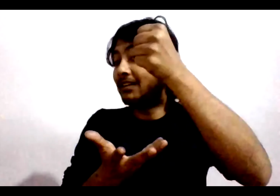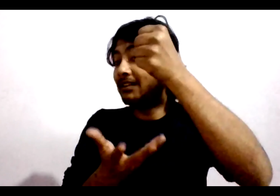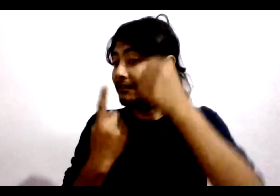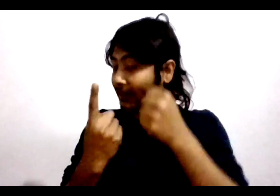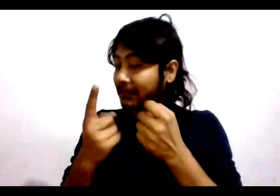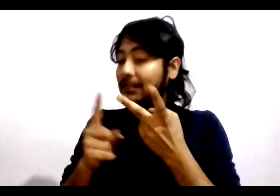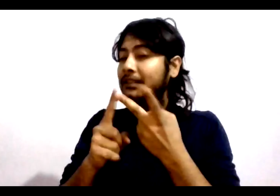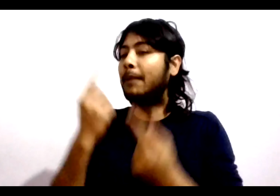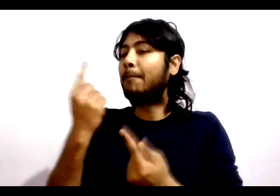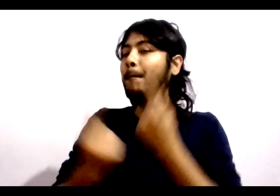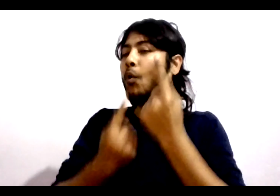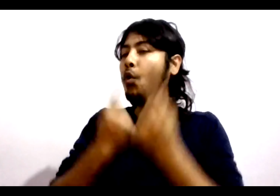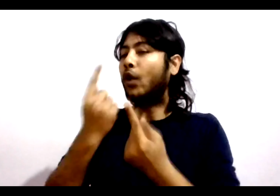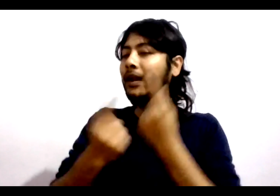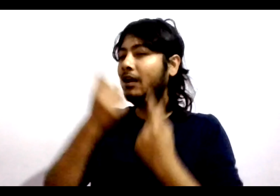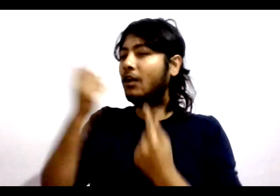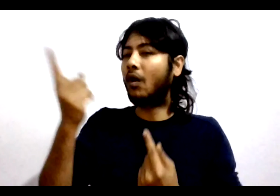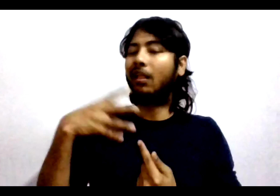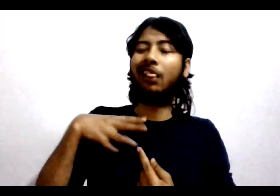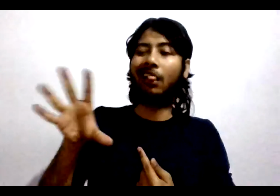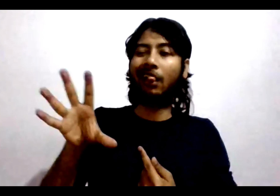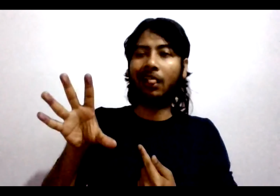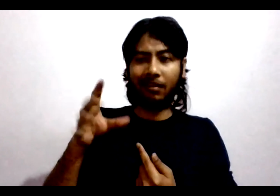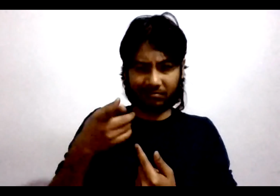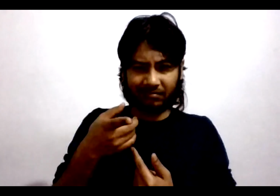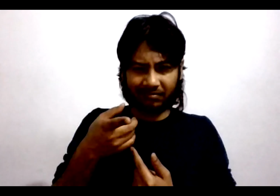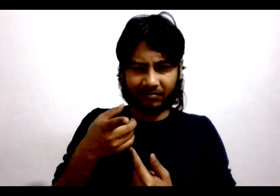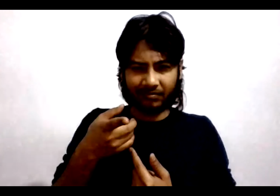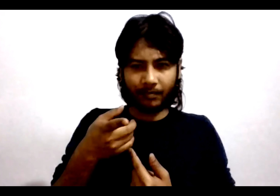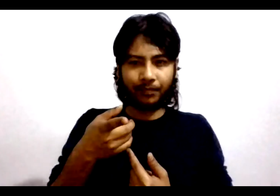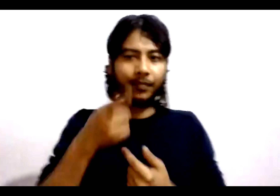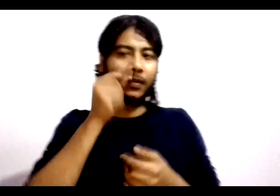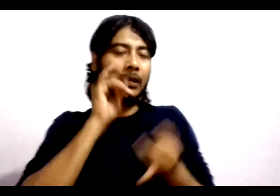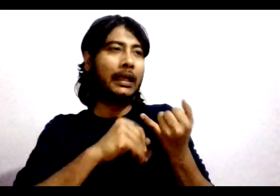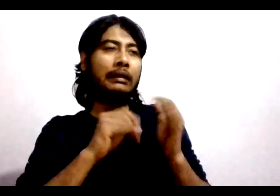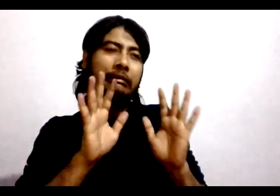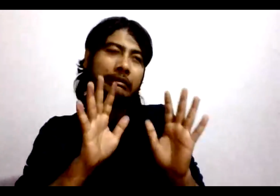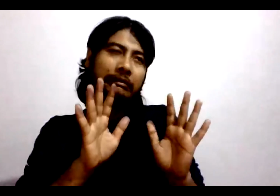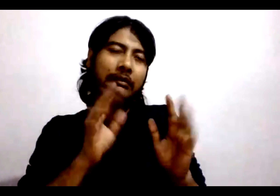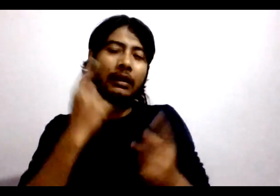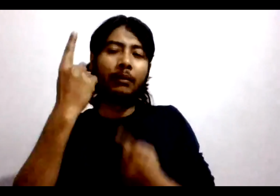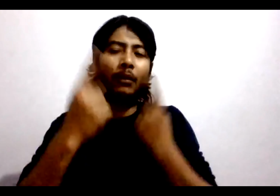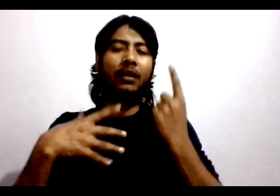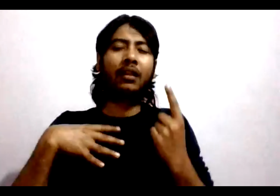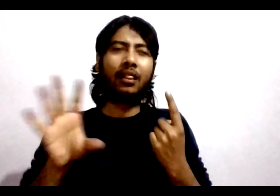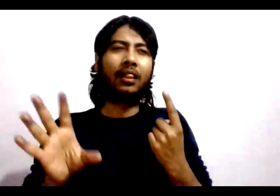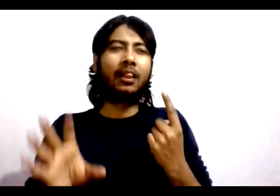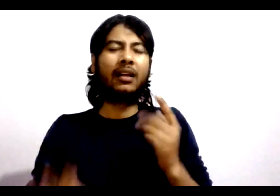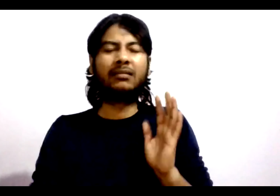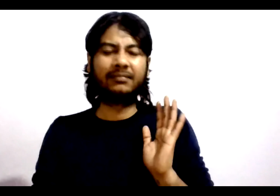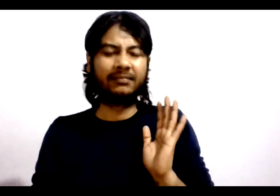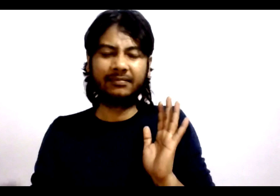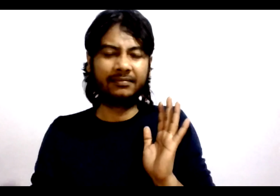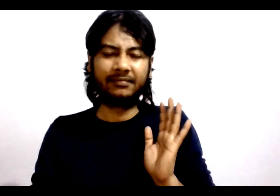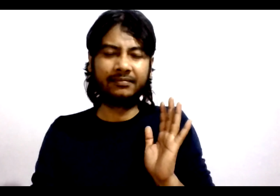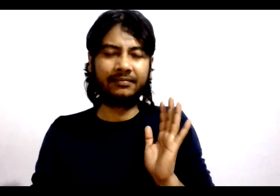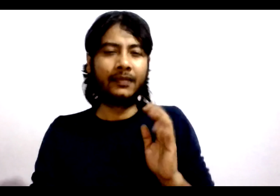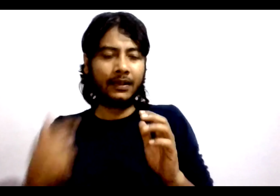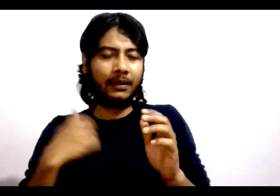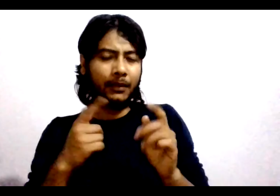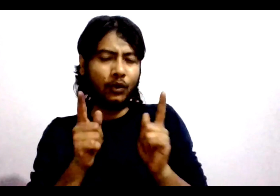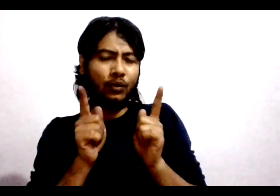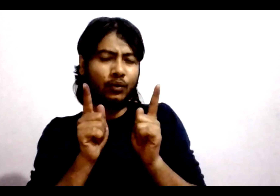will on the part of the... No, we won't. No, we will not say that. See, मैं बहुत छोटे शब्दों